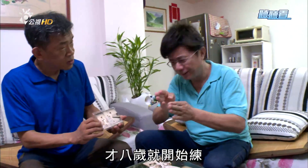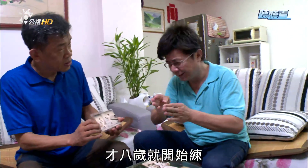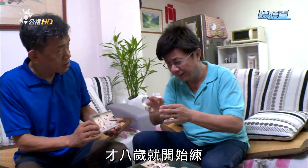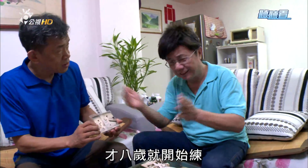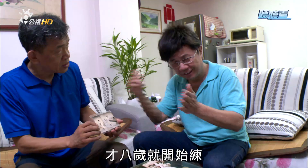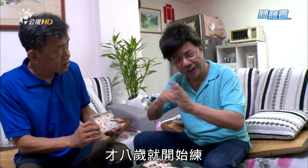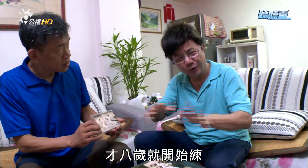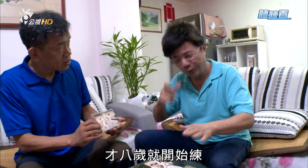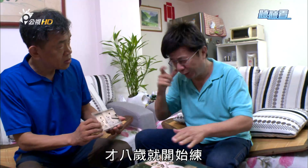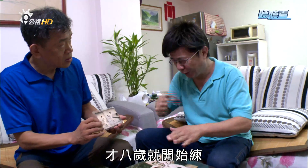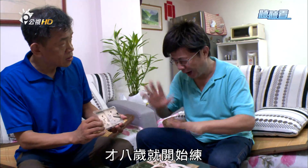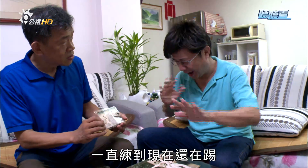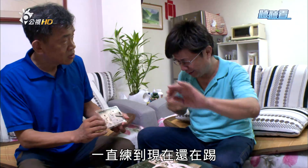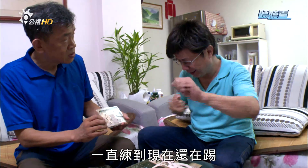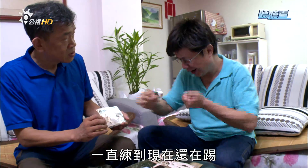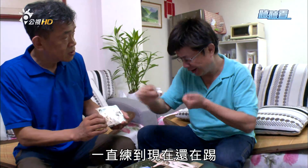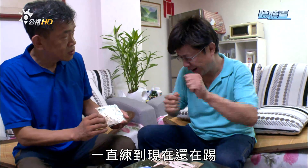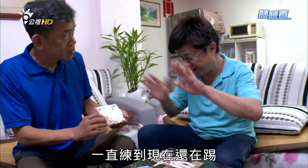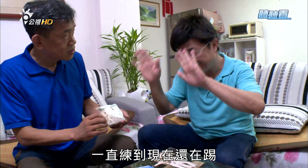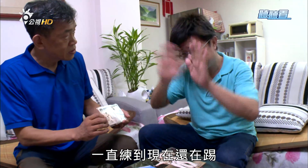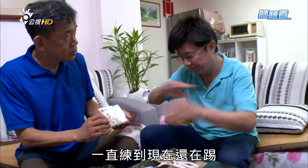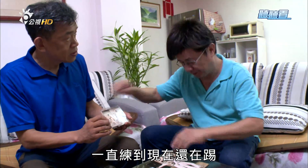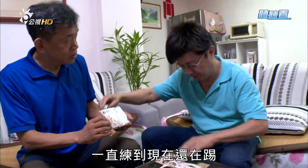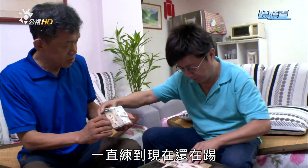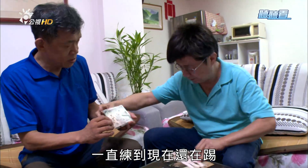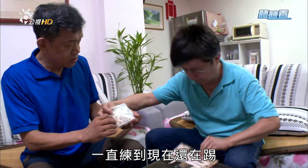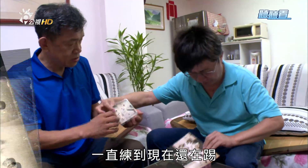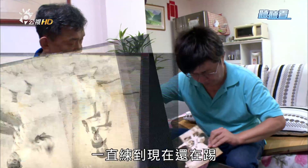始练，一直练到现在还在踢啊。